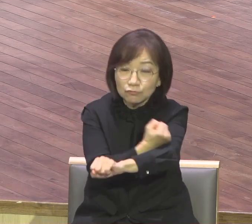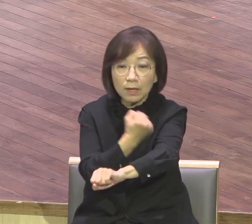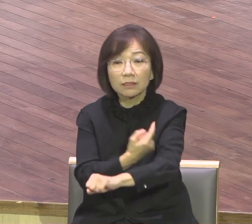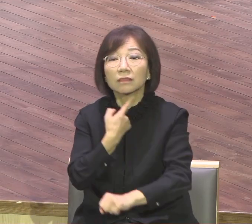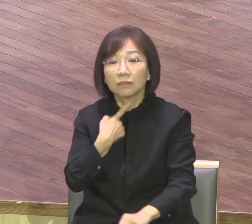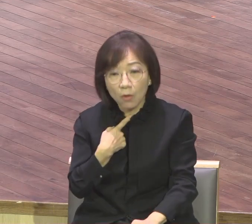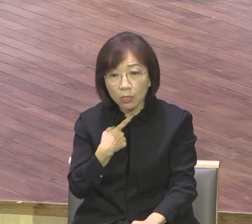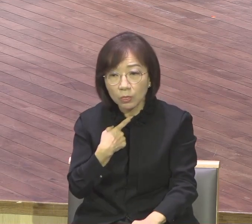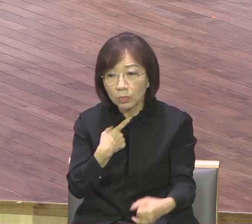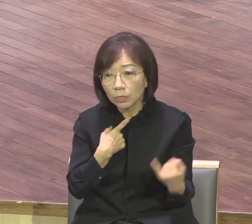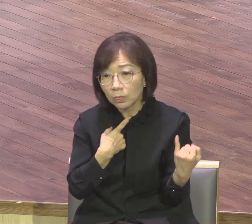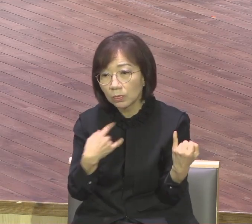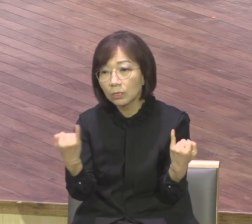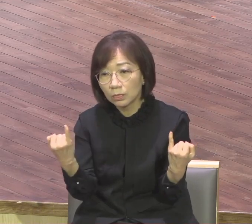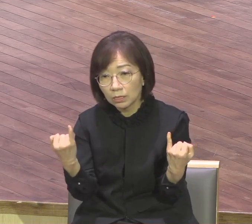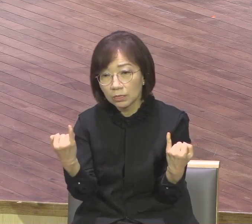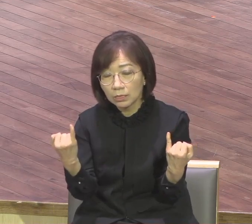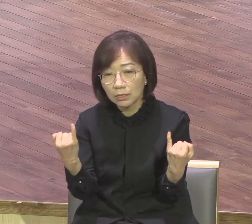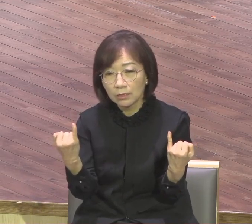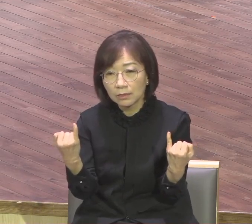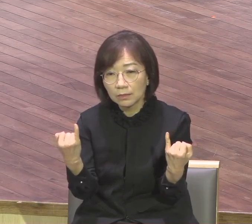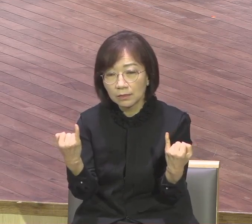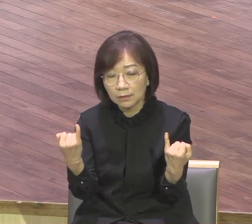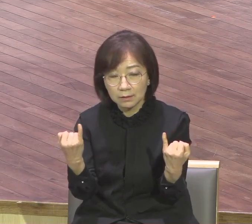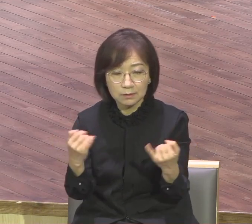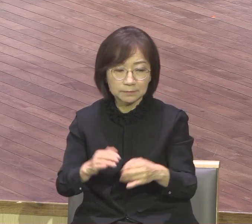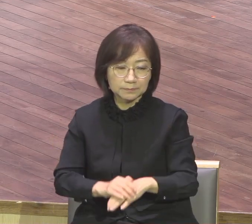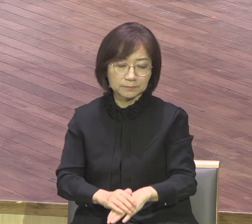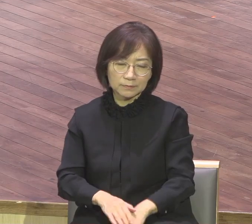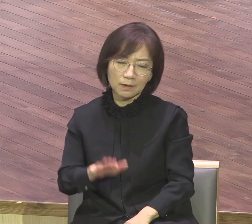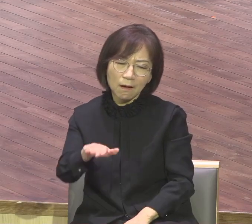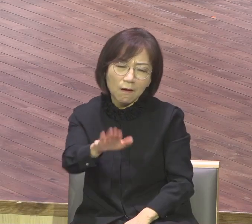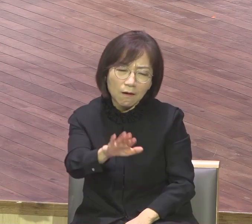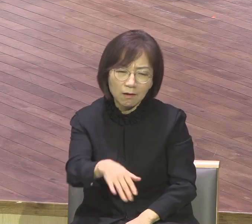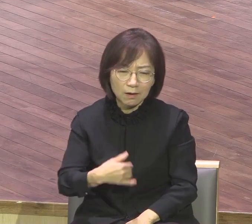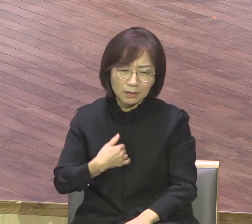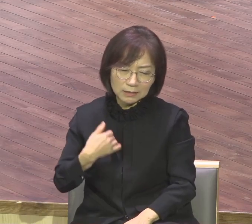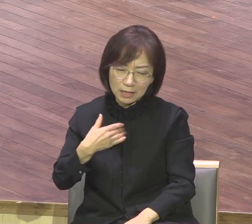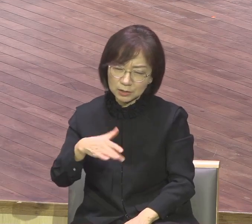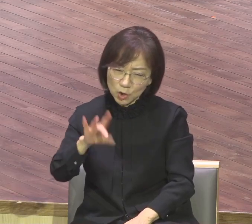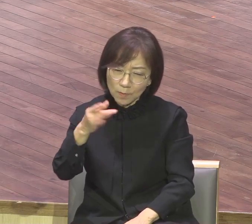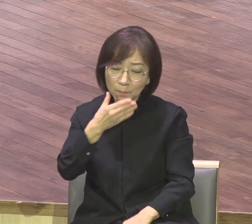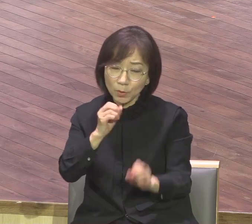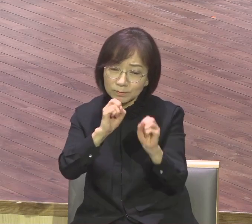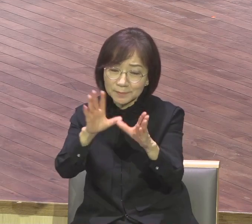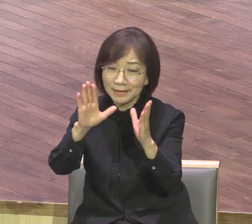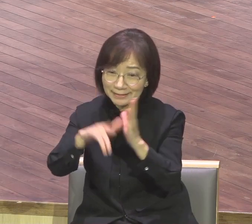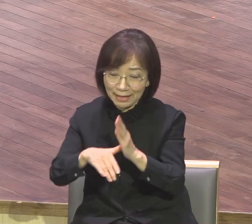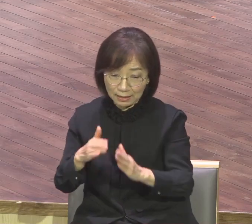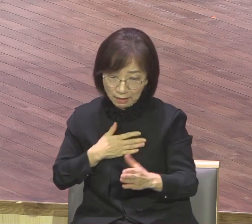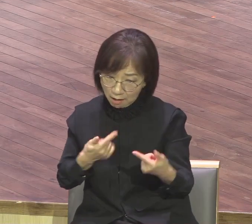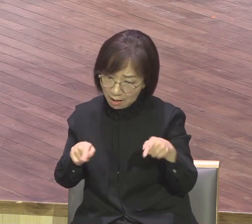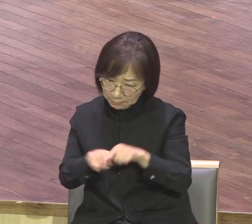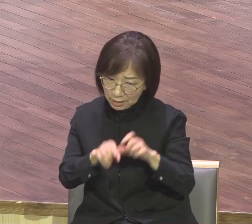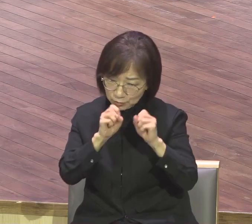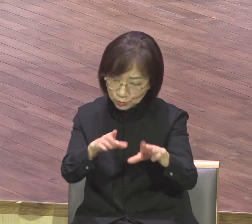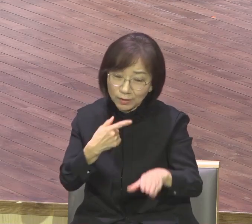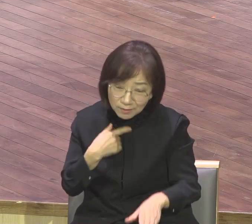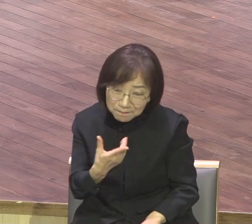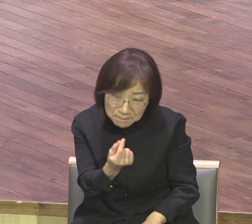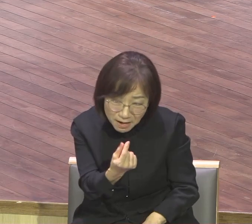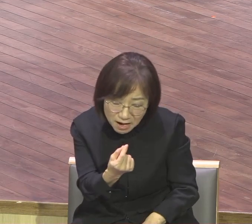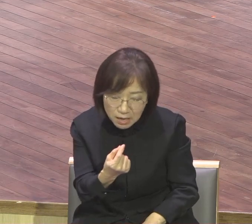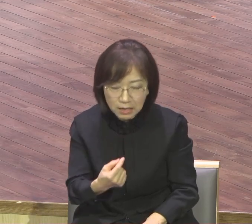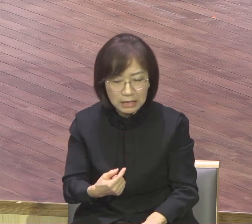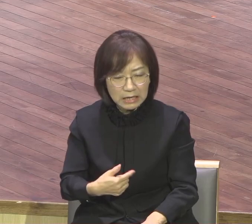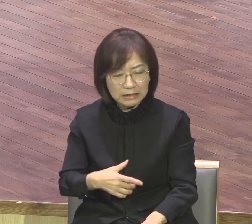que esforzó para el evangelismo junto con Pablo. 바울이요, 너희들 그 나와 함께 시작할 때 그 초심, 그 초심을 잊어버리지 마라. Y está